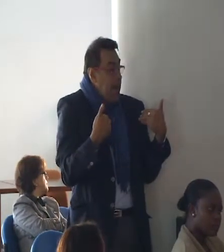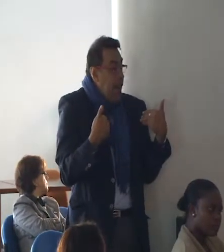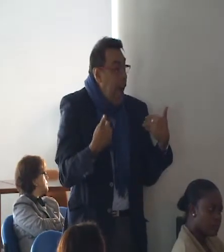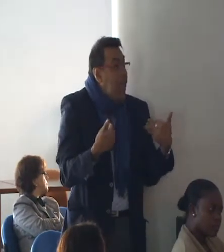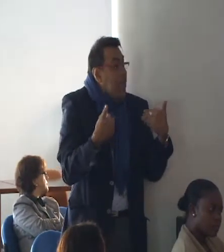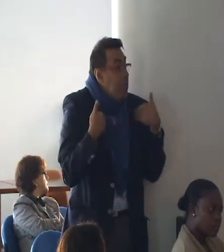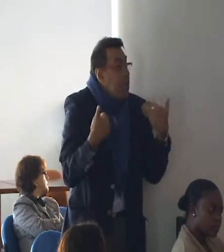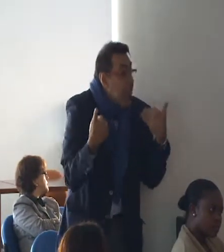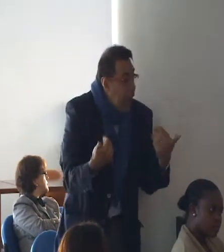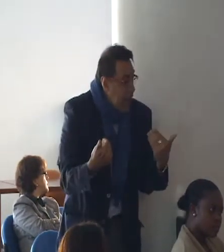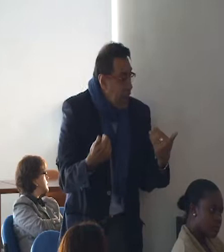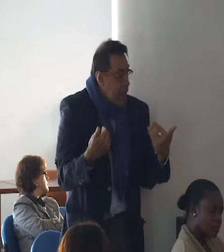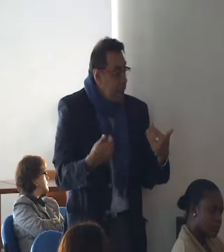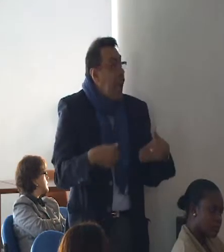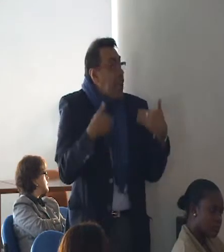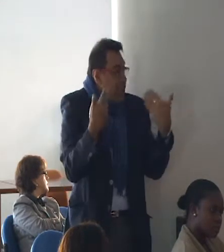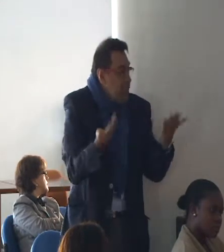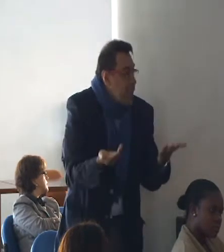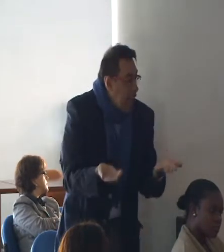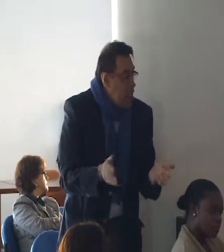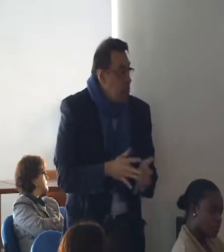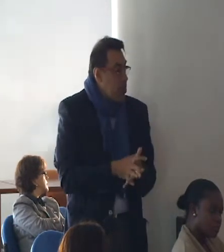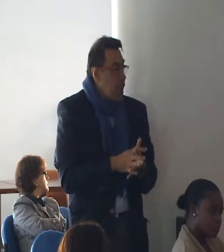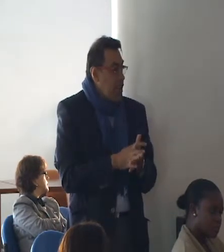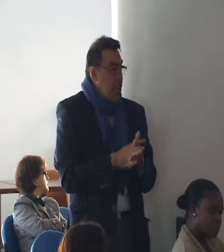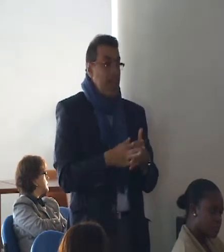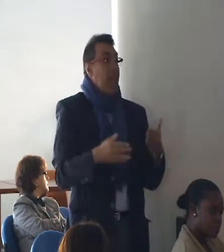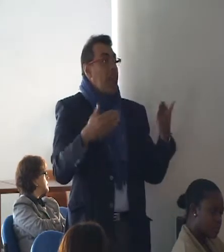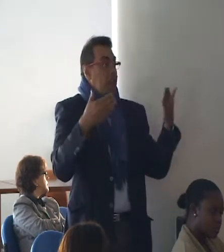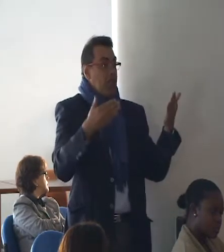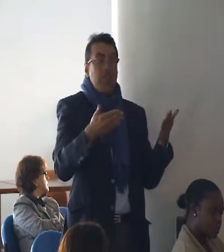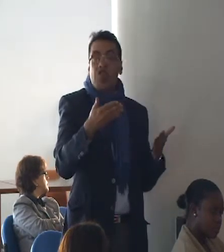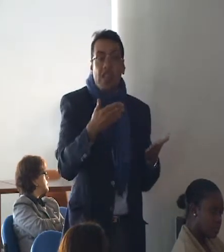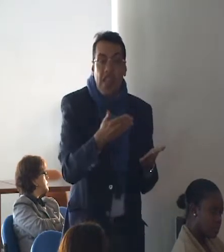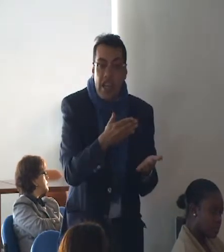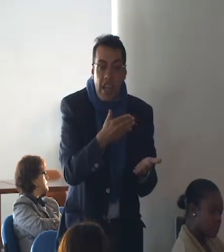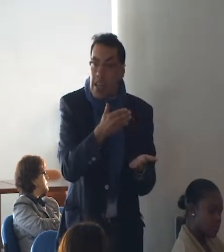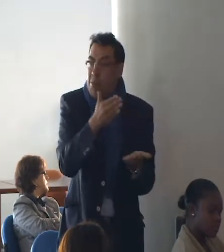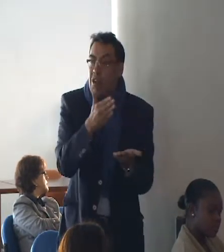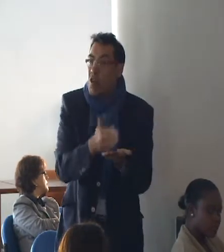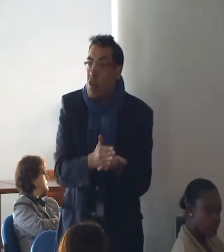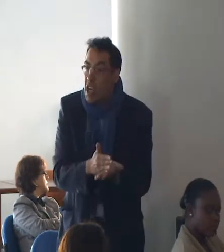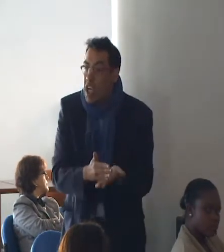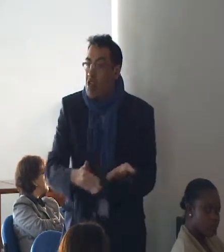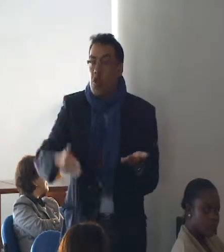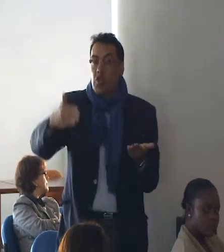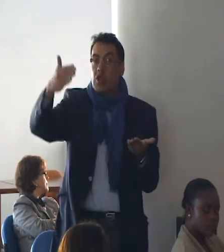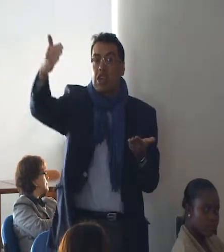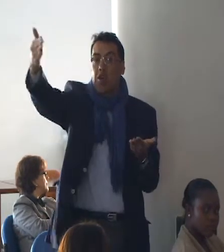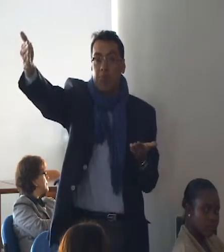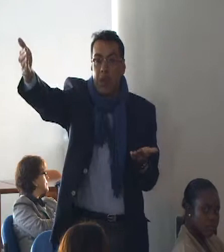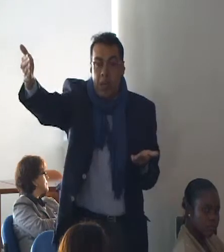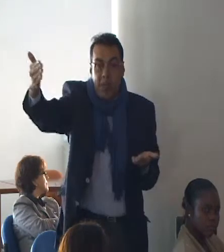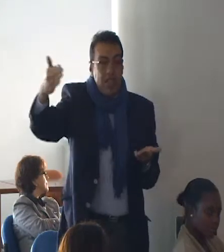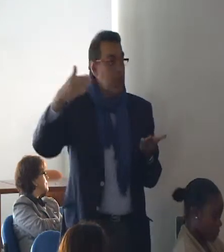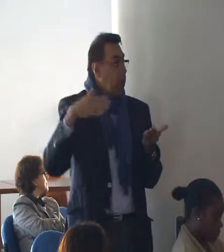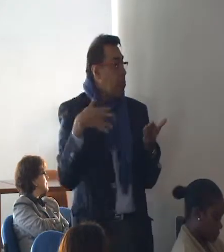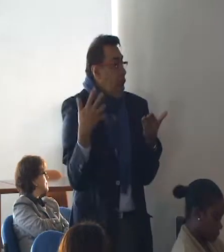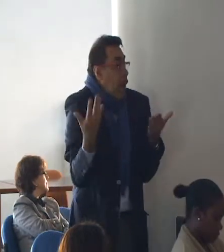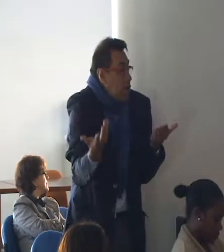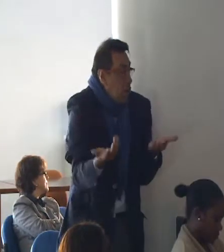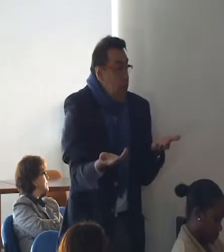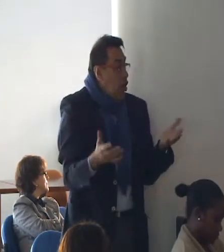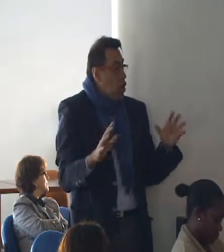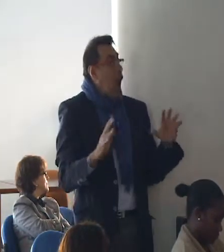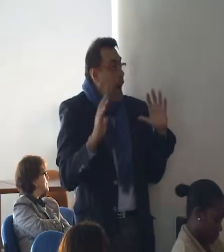comunicarse. Hay que mirar qué necesidades comunicativas tienen. Hay unos niños que están en la etapa de lo concreto, hay otros que llevan